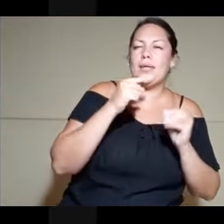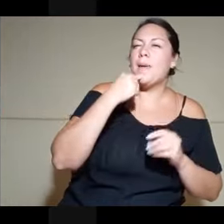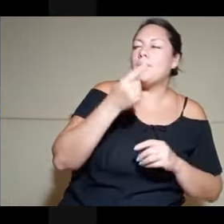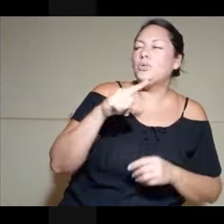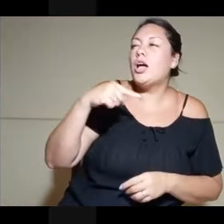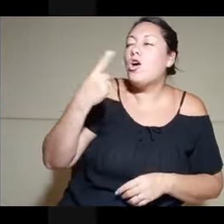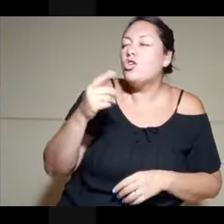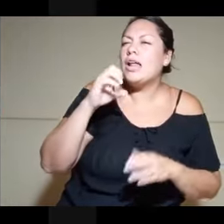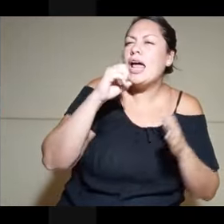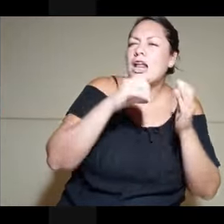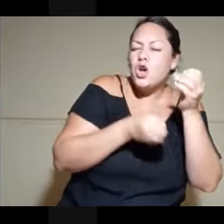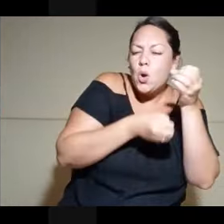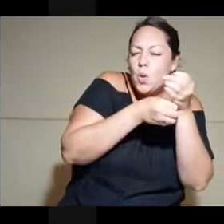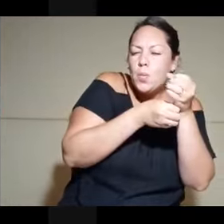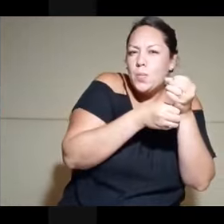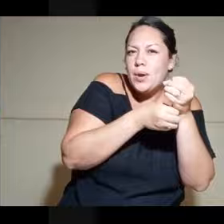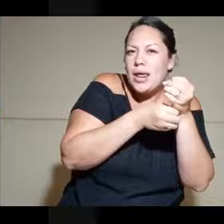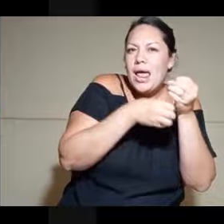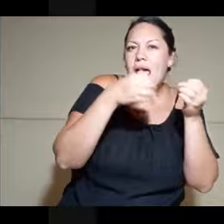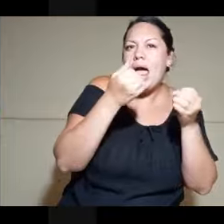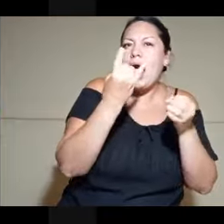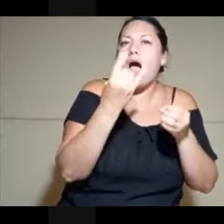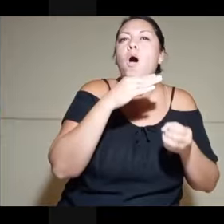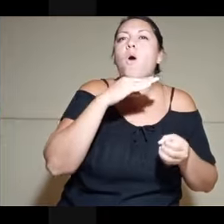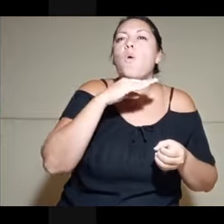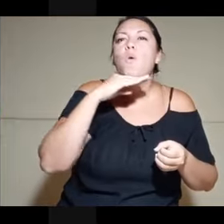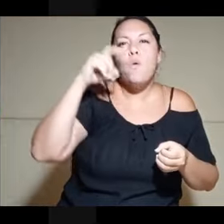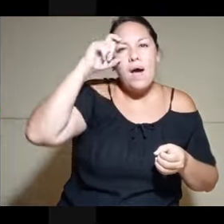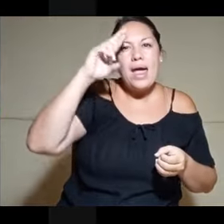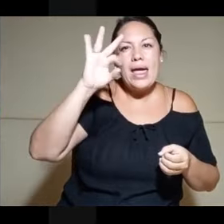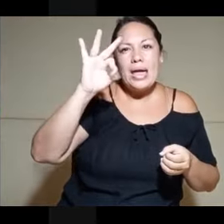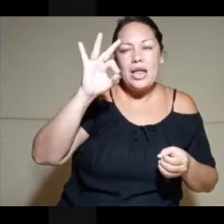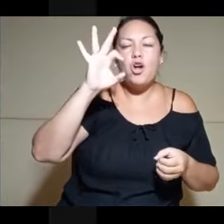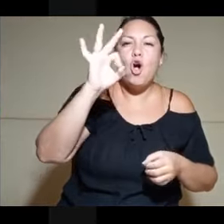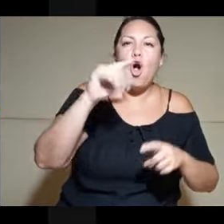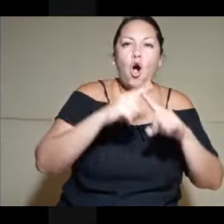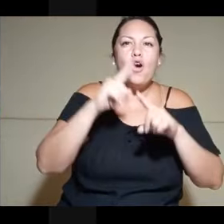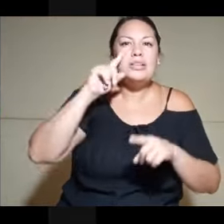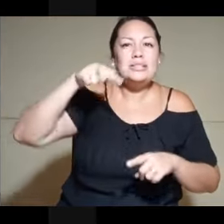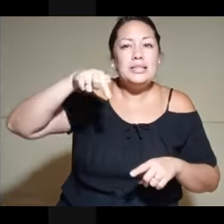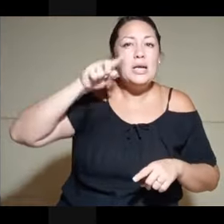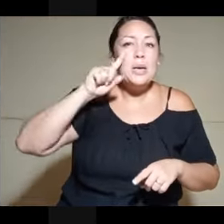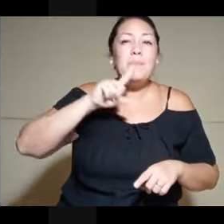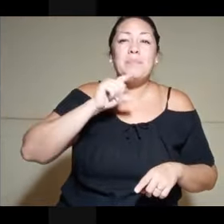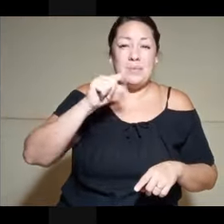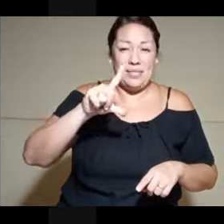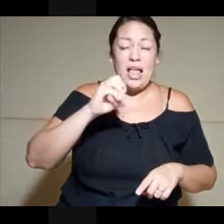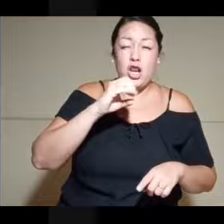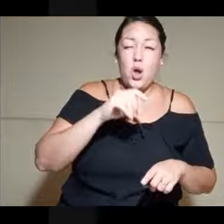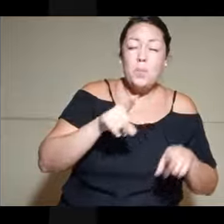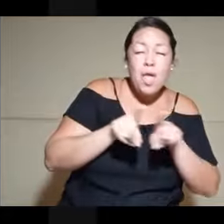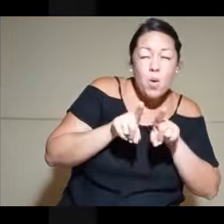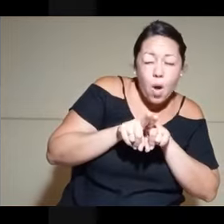¿No es cierto? Entonces, Profe, sí. ¿también se le llama agujero occipital o